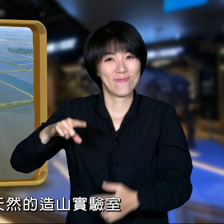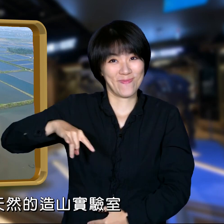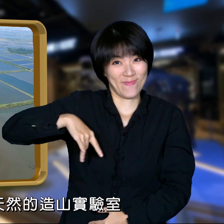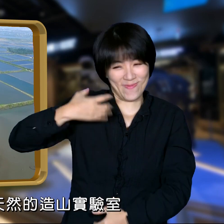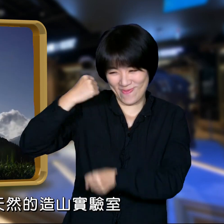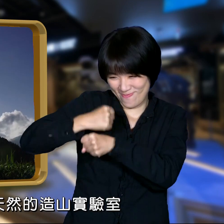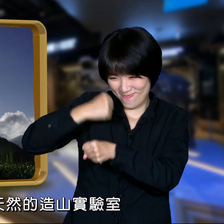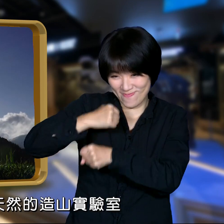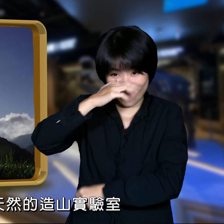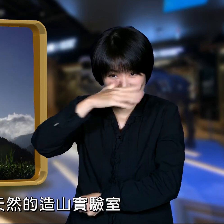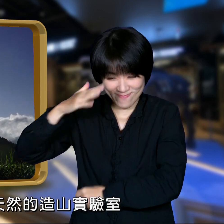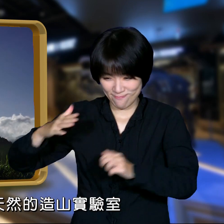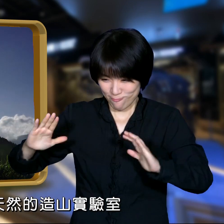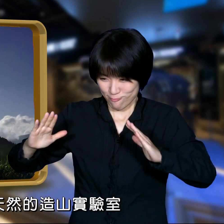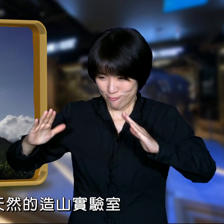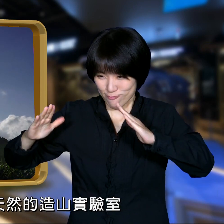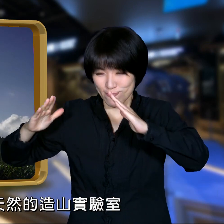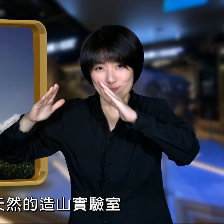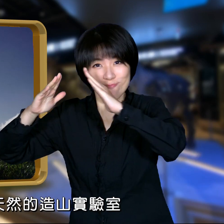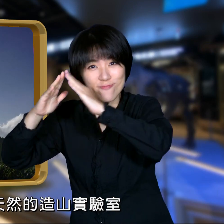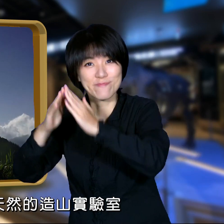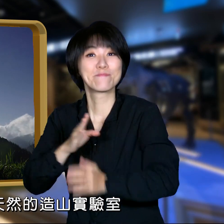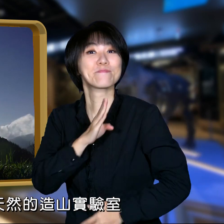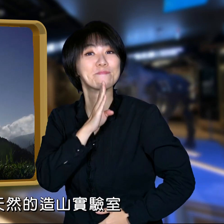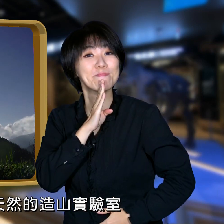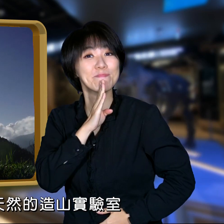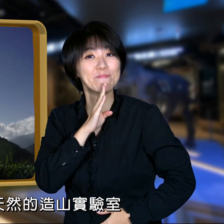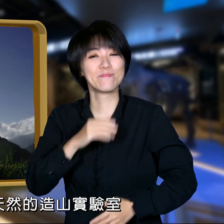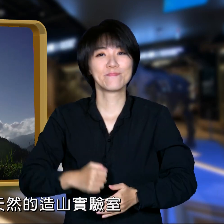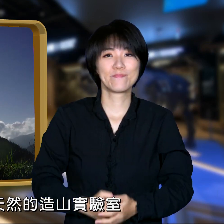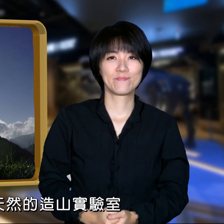就像一座天然的造山实验室，